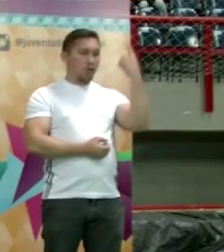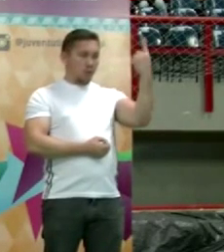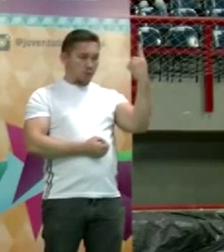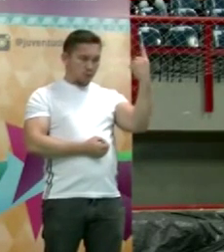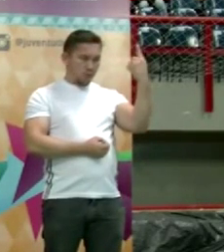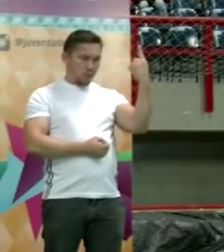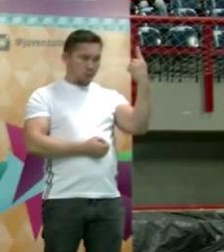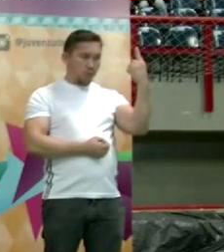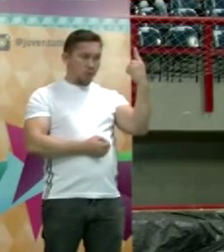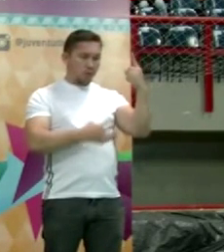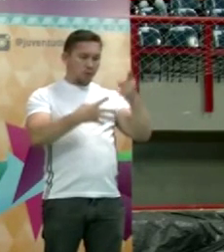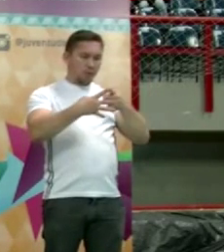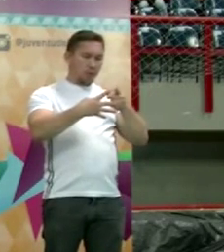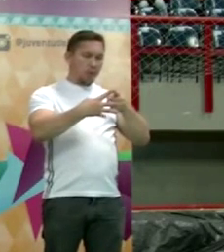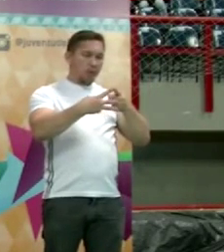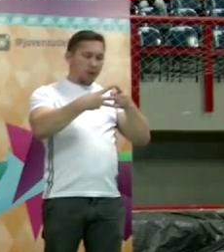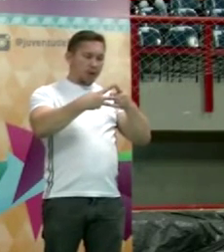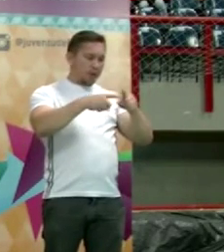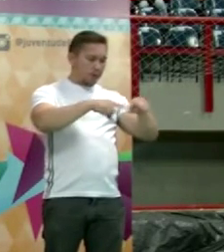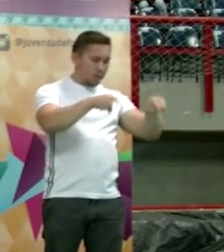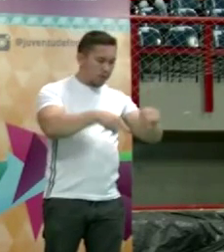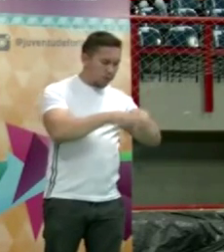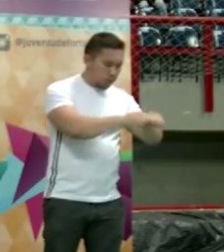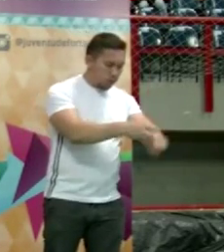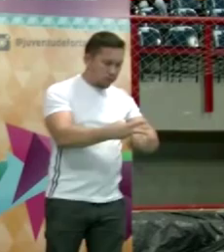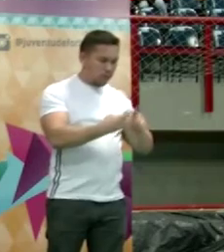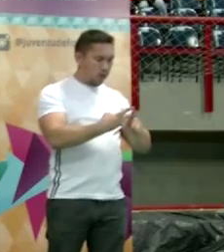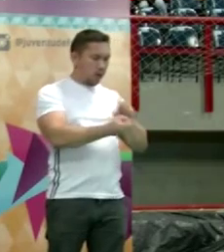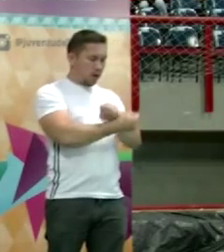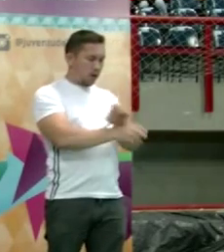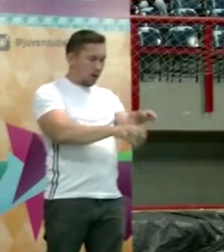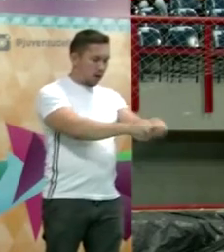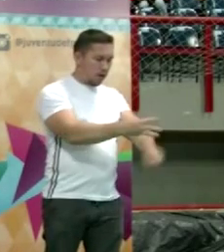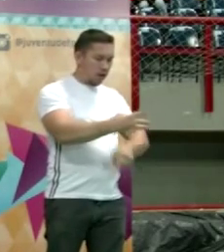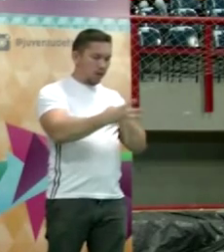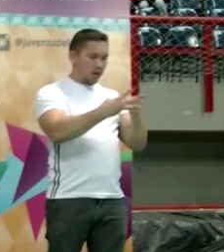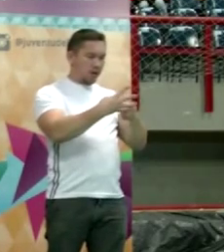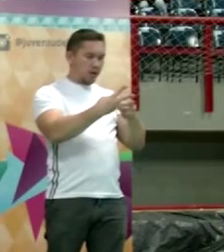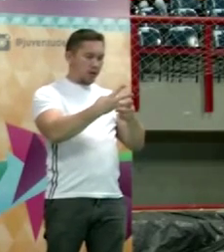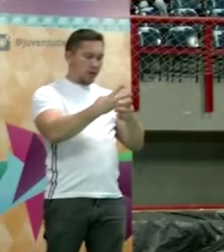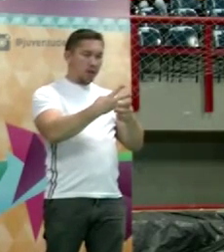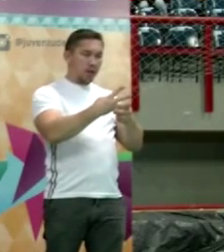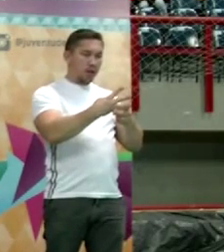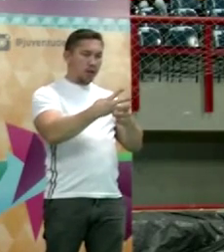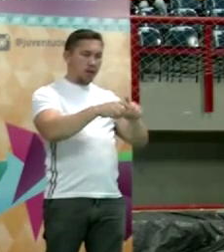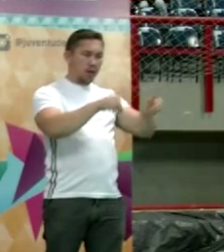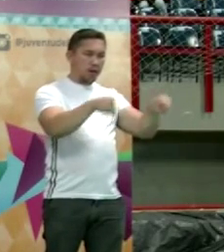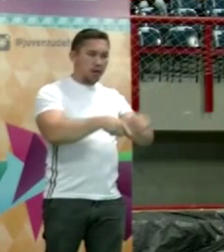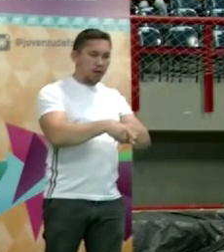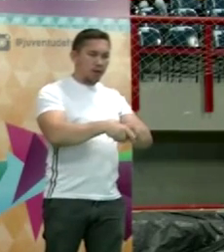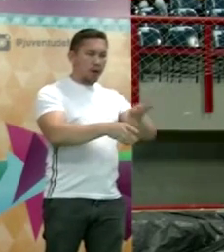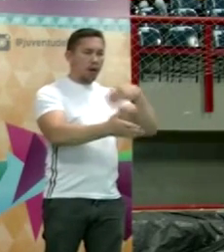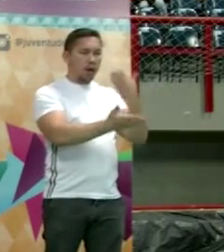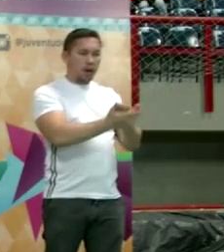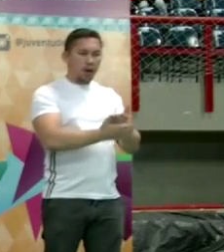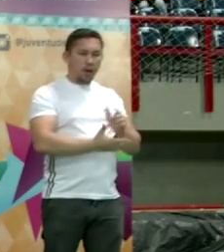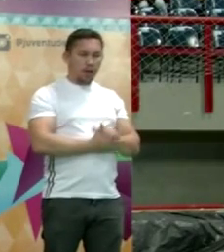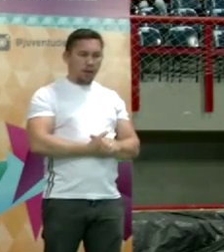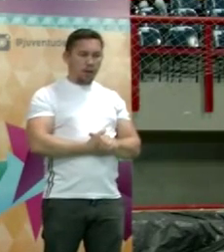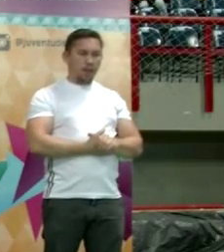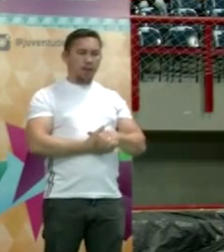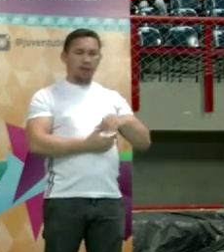monocultor, latifundiário, escravocrata em uma palavra. É em